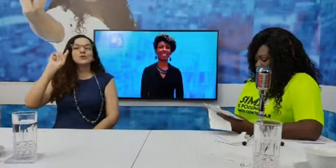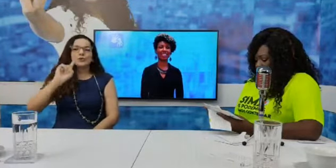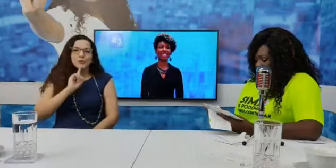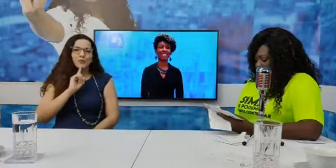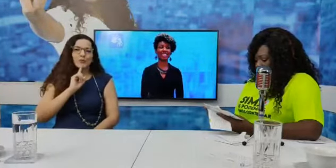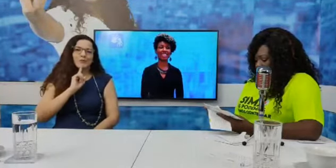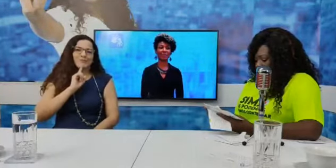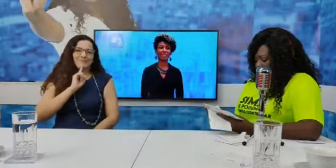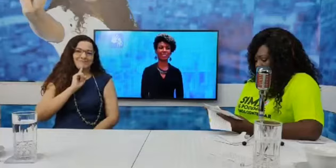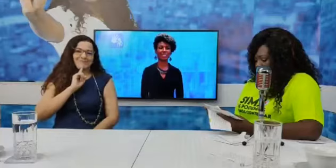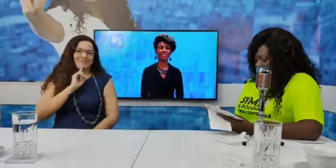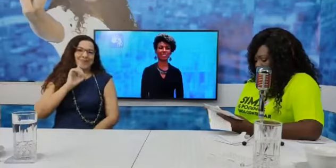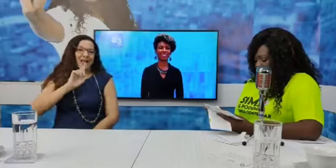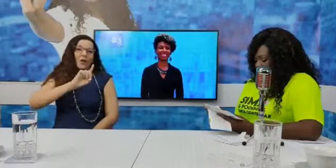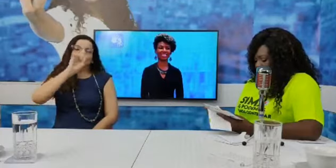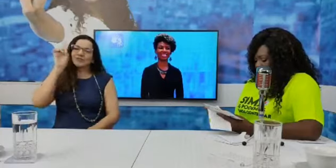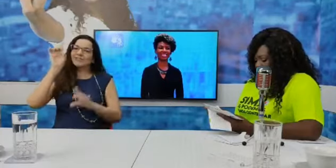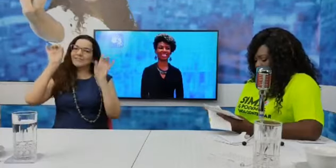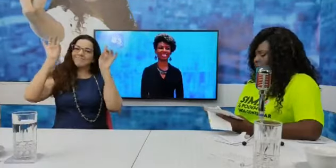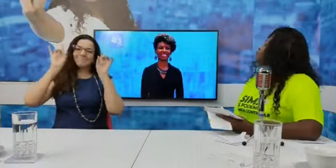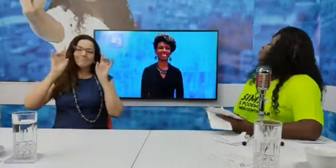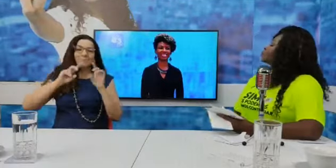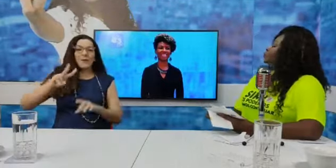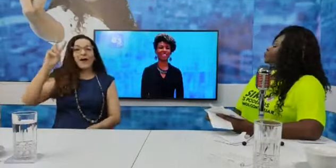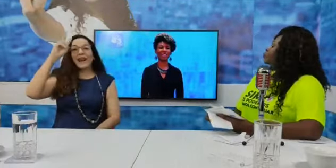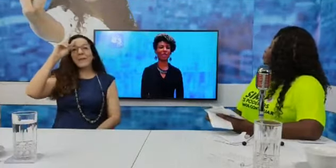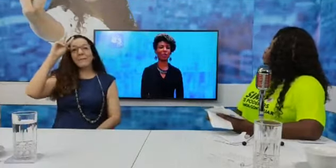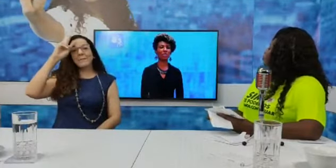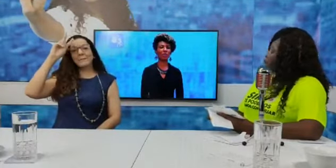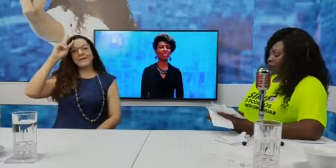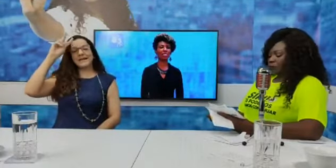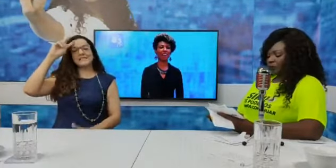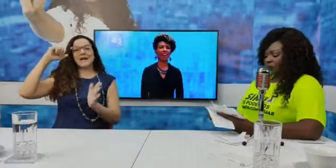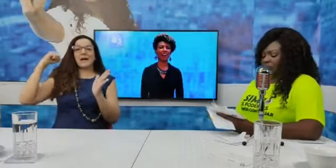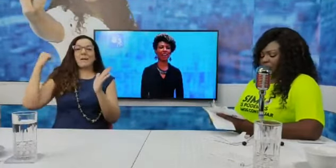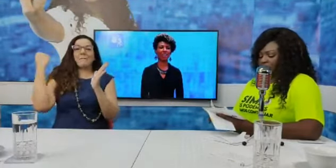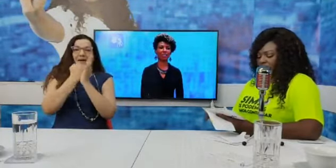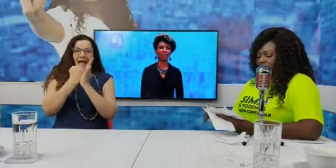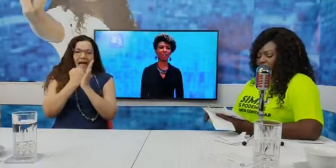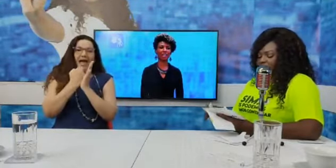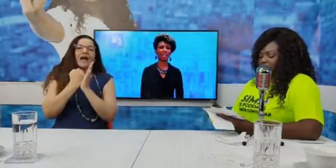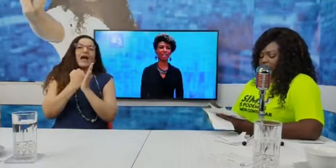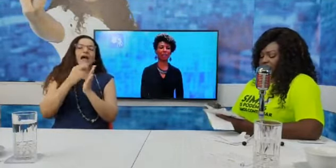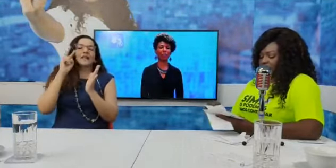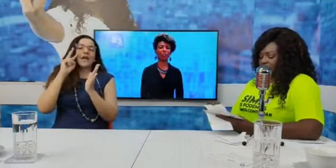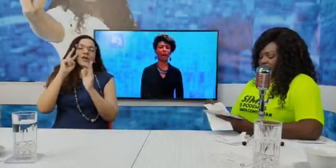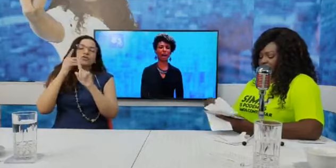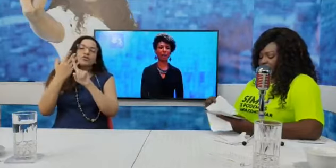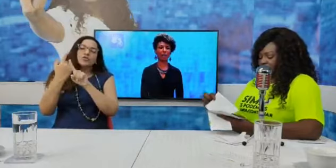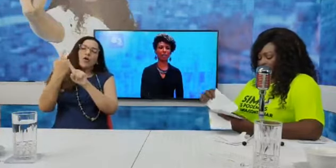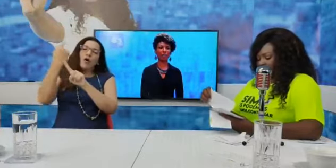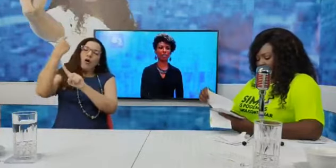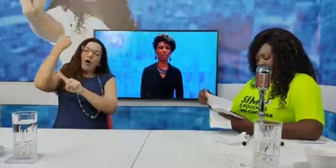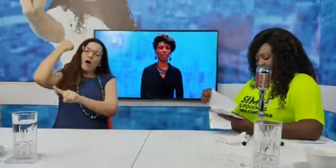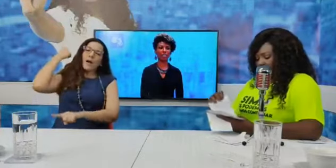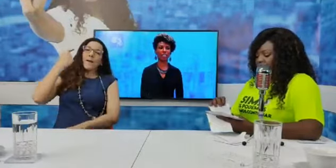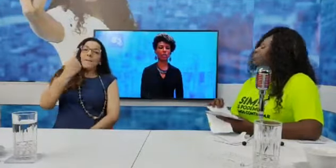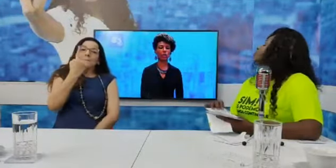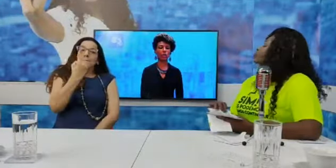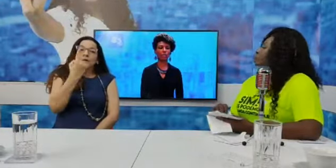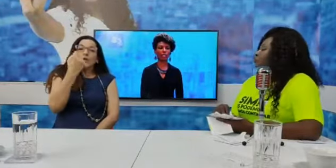O dia da pessoa surda. É um dia muito especial, porque lembra, é um marco